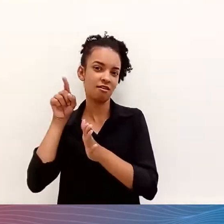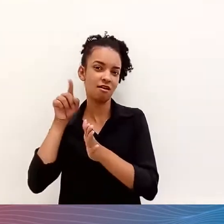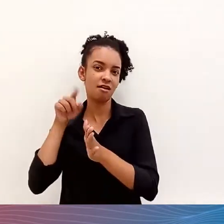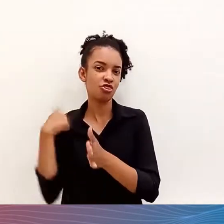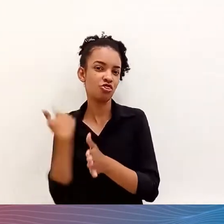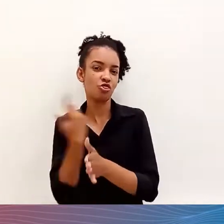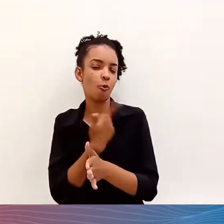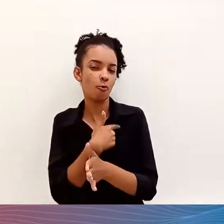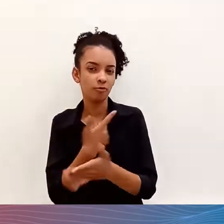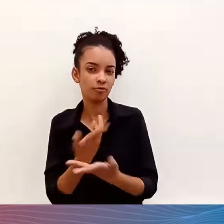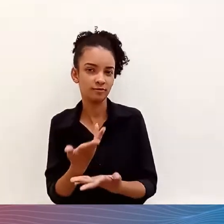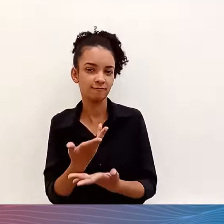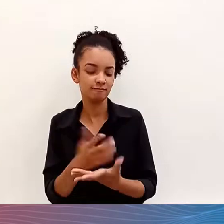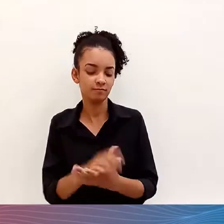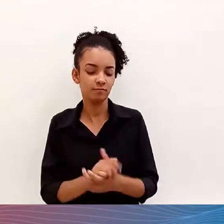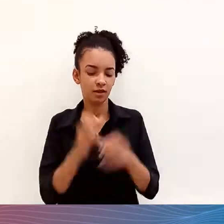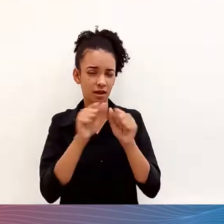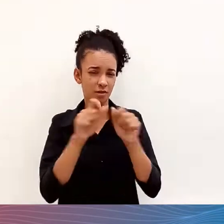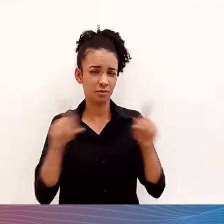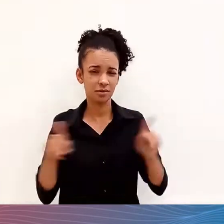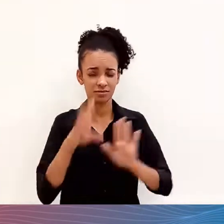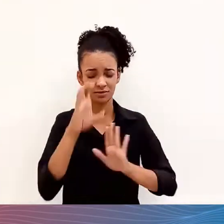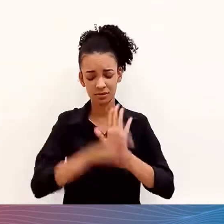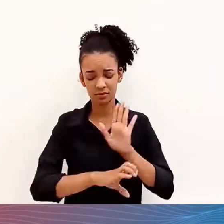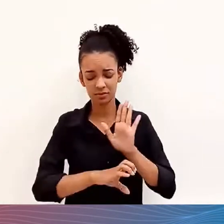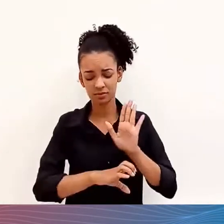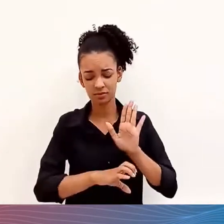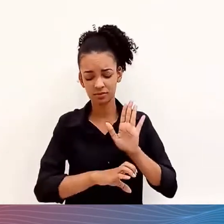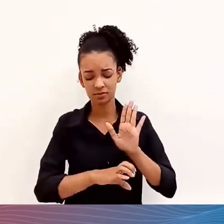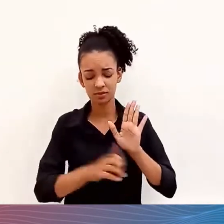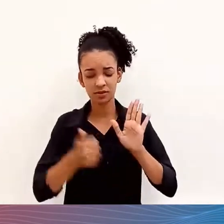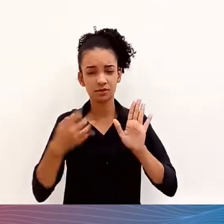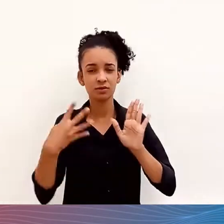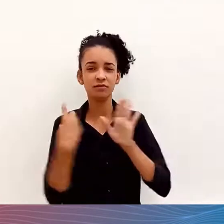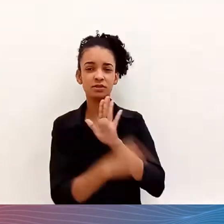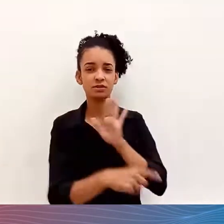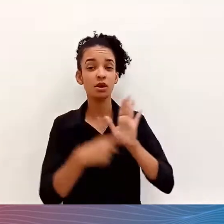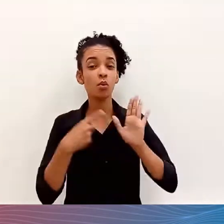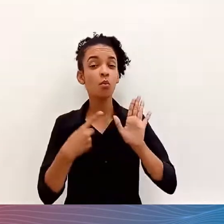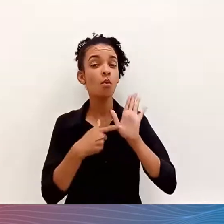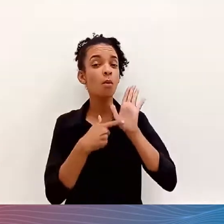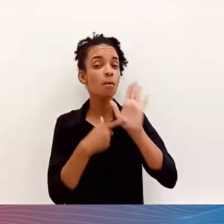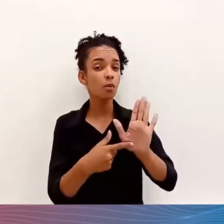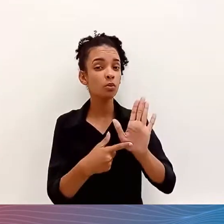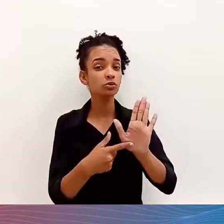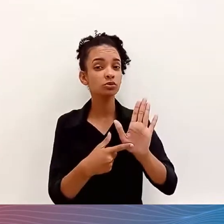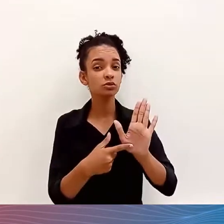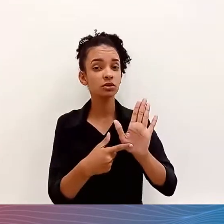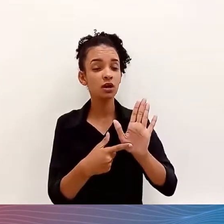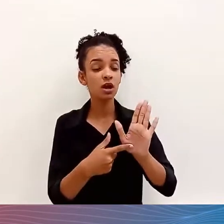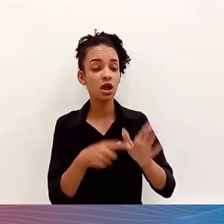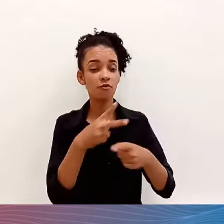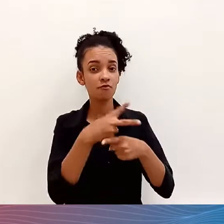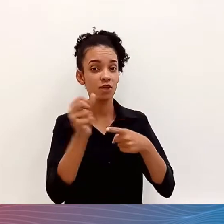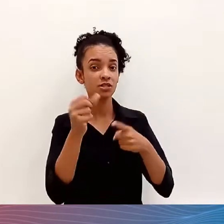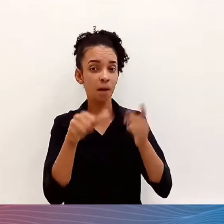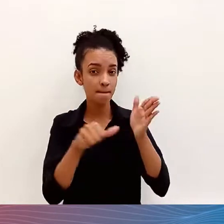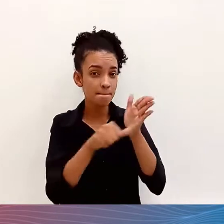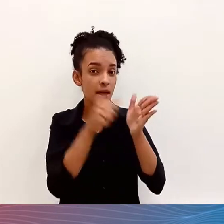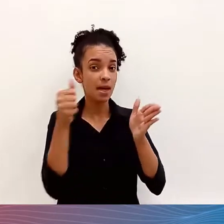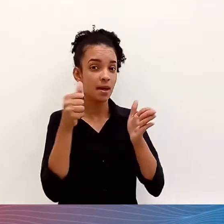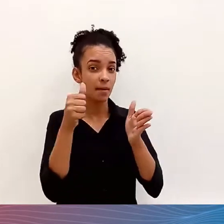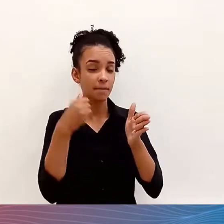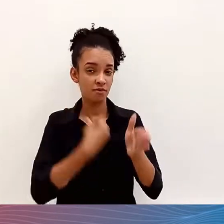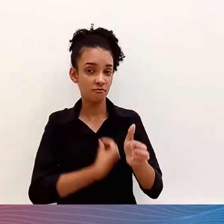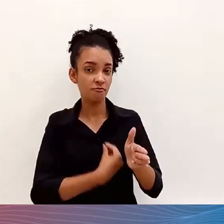mostra que as primícias, os vencedores vivos, né, estarão com o Cordeiro em pé.